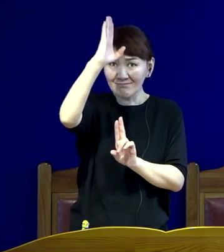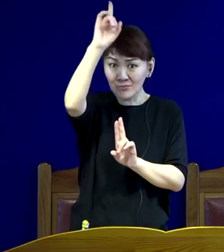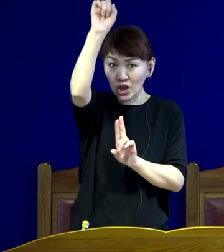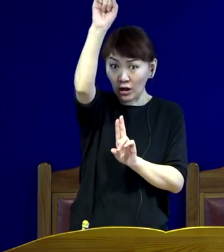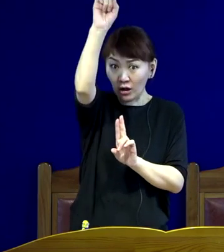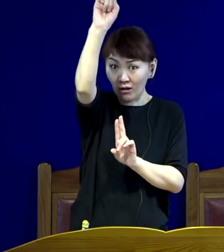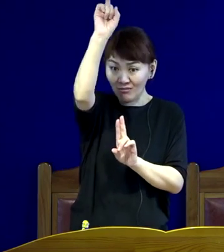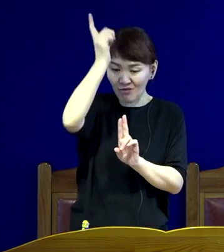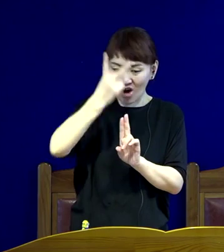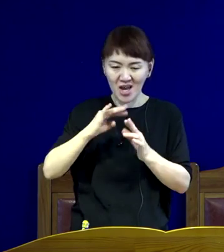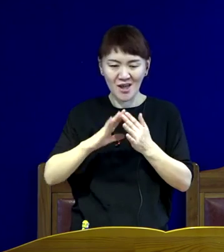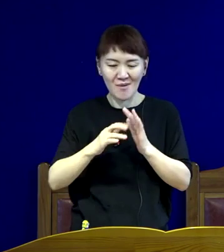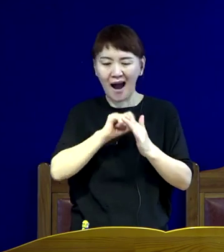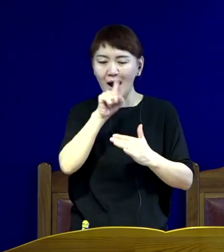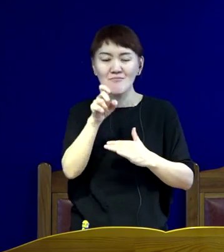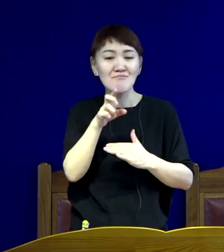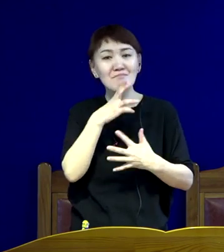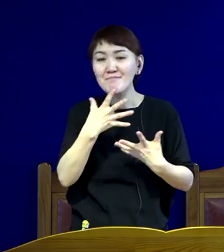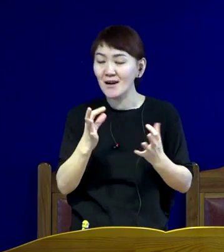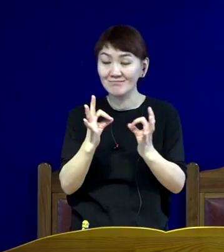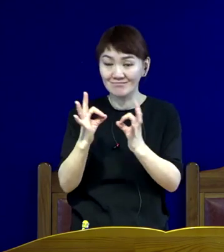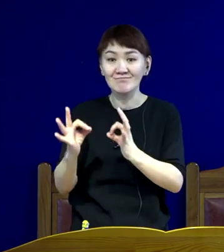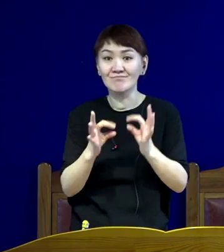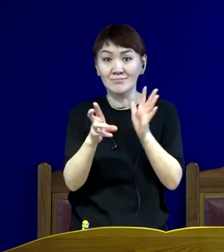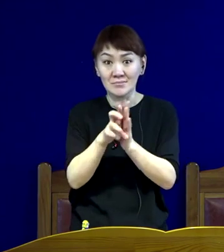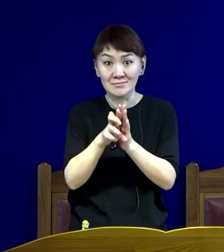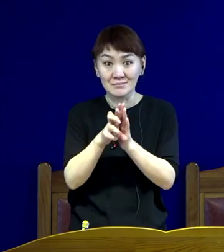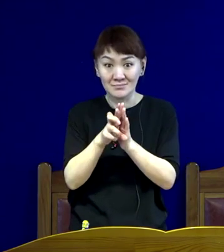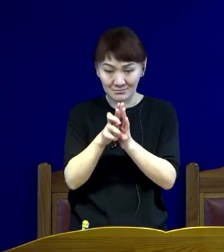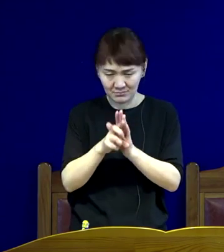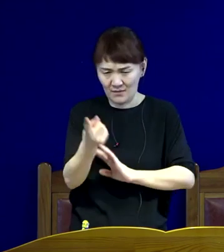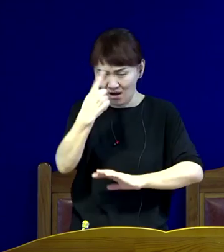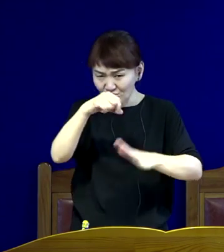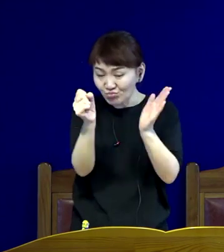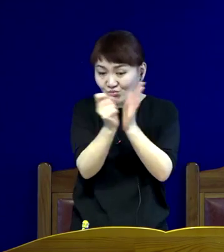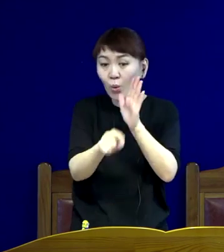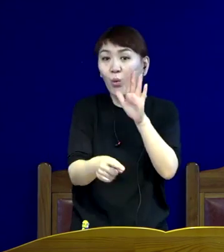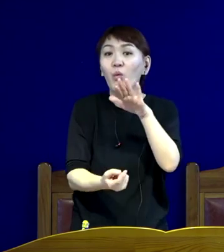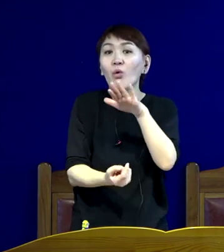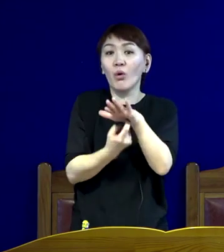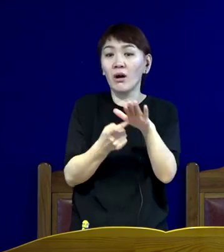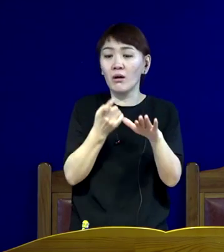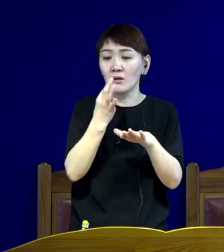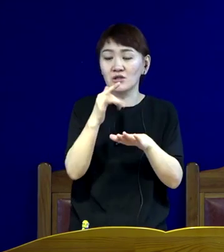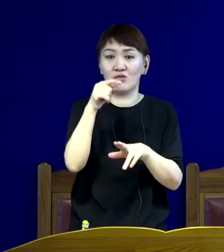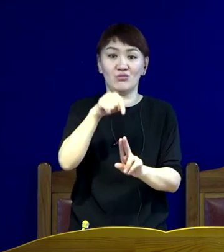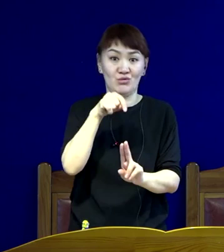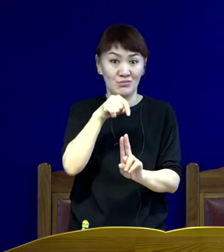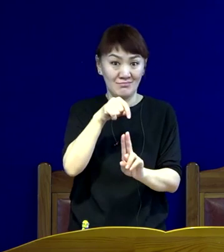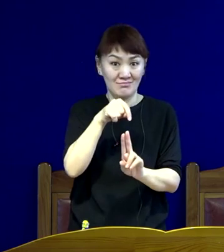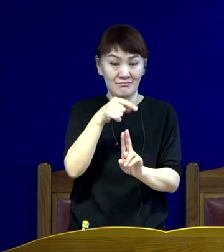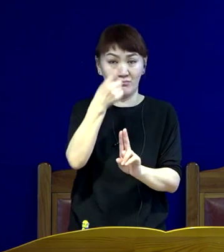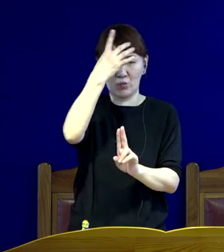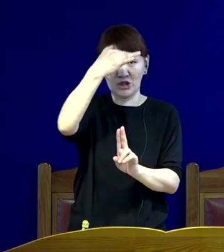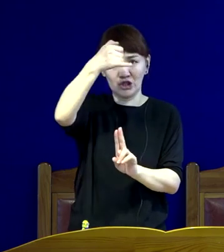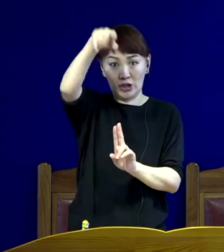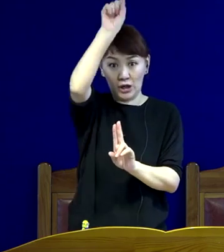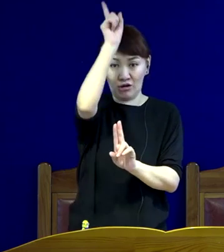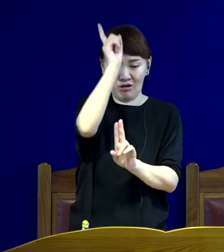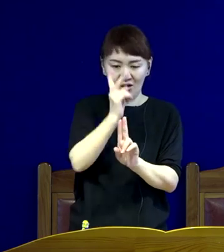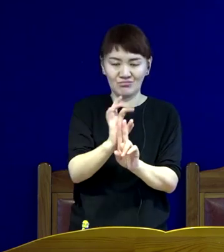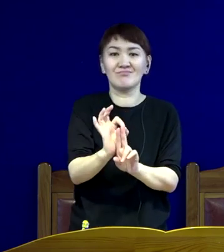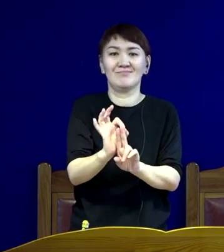нэг номерт байхаар бий болгох хэрэгтэй. Энэ бол маш чухал хэсэг. За, буунун.